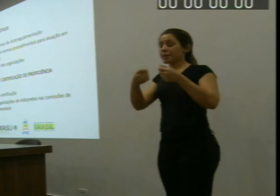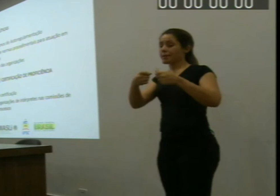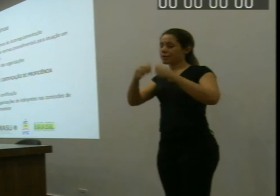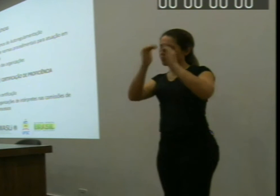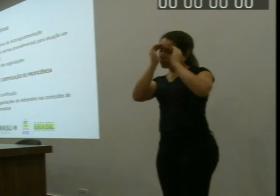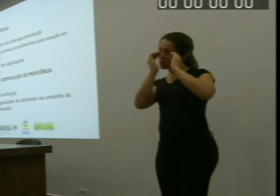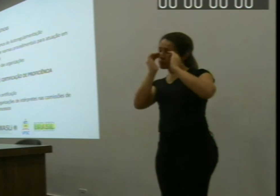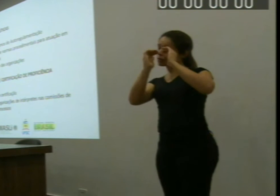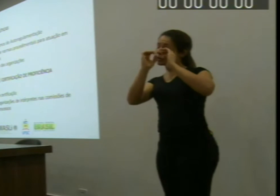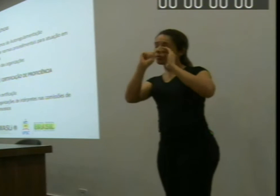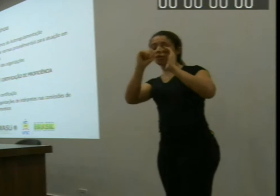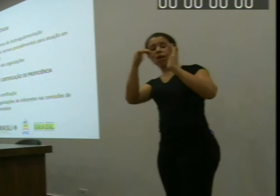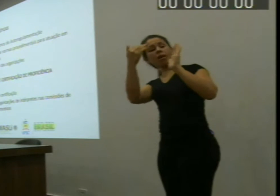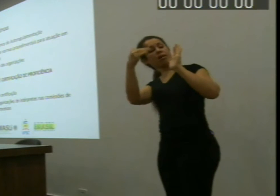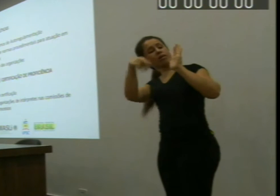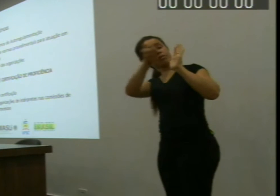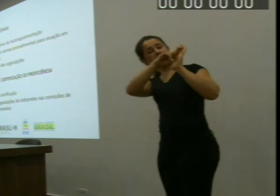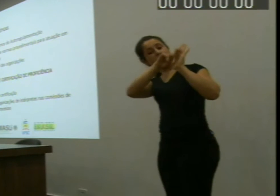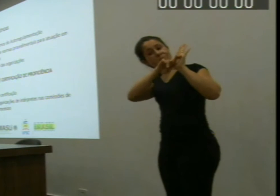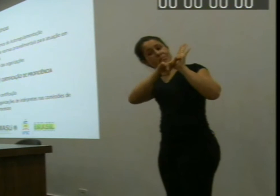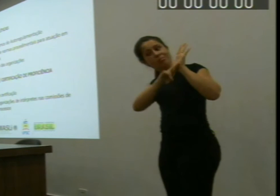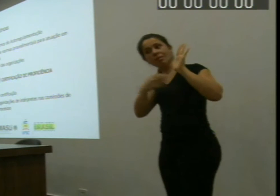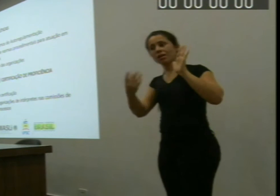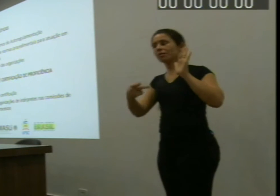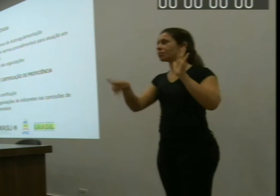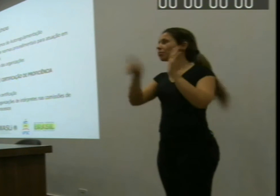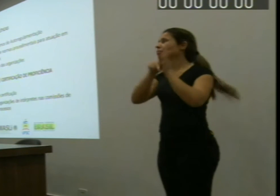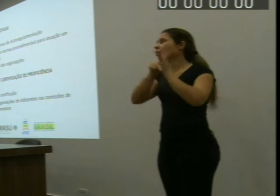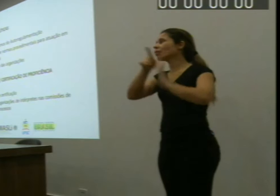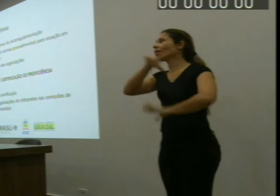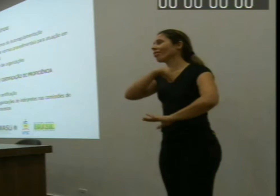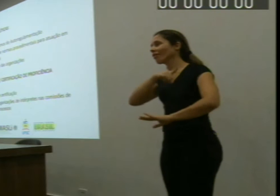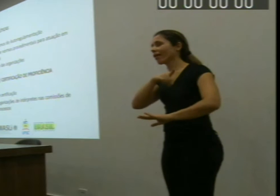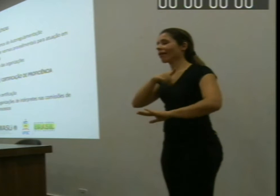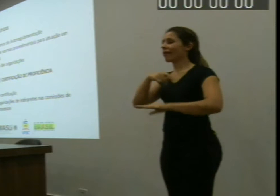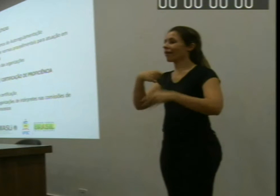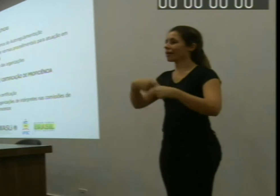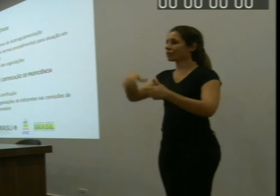isso isso e isso a gente vai ter que mandar você vai agendar a gente